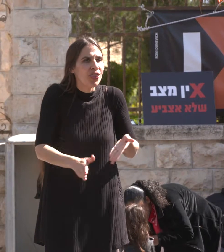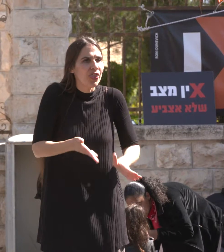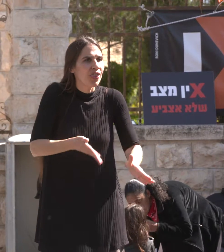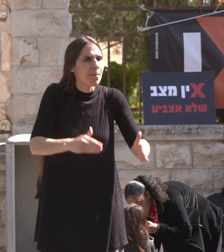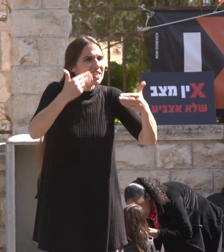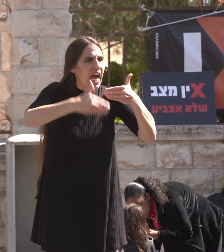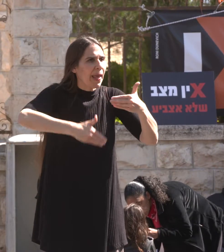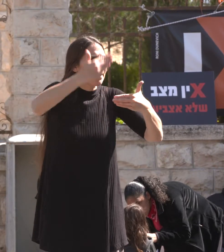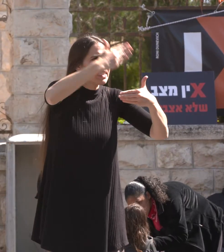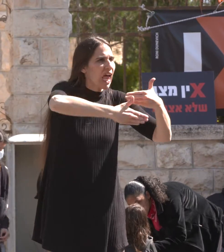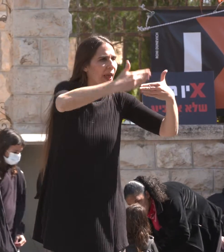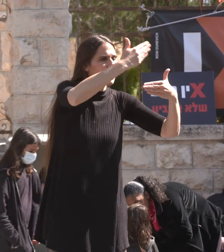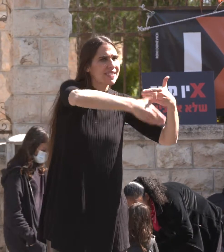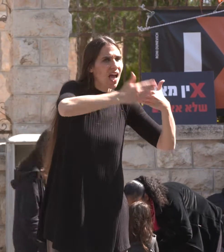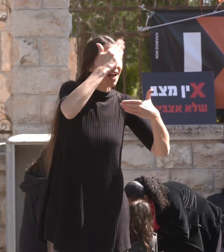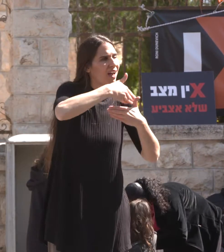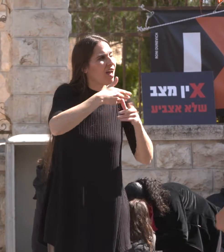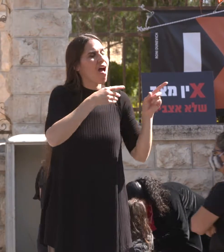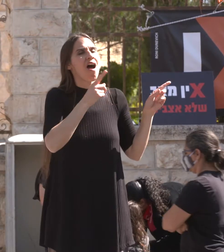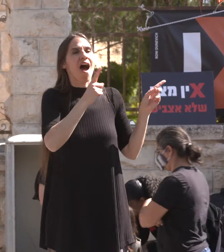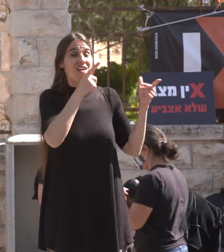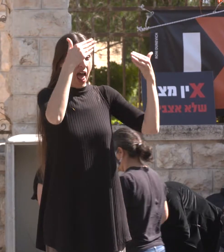מסכים. אבל המסך